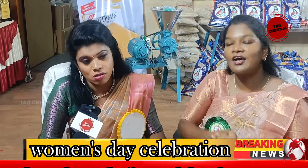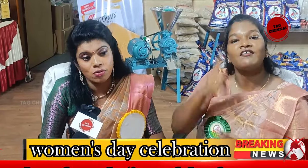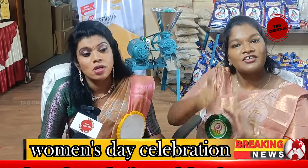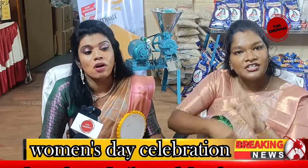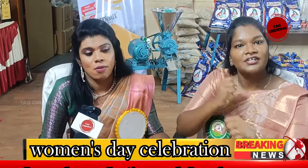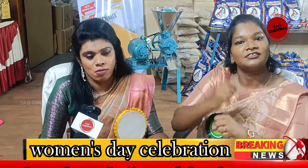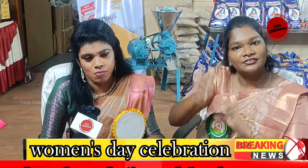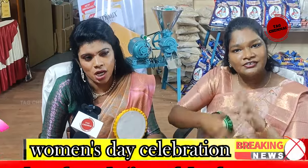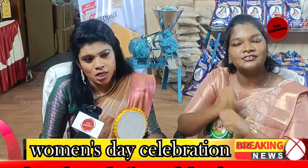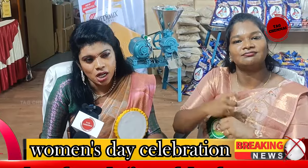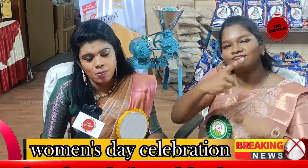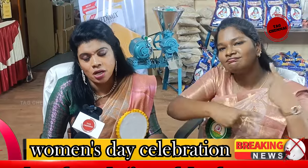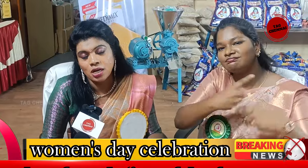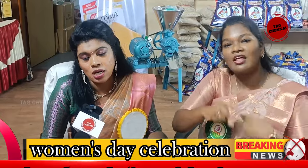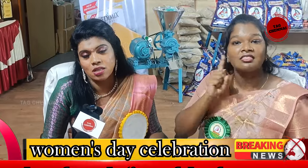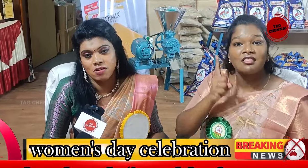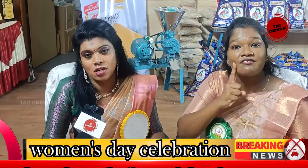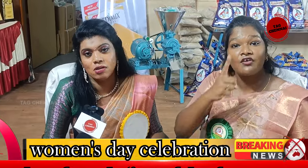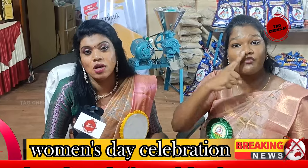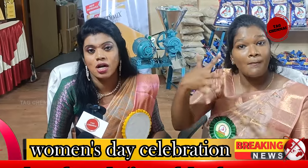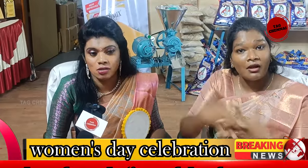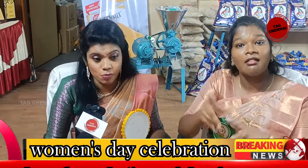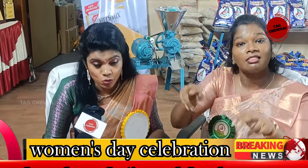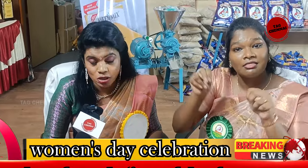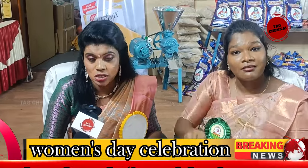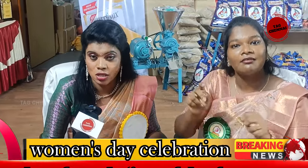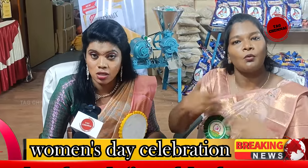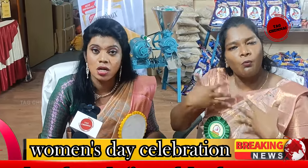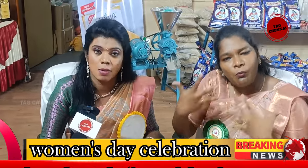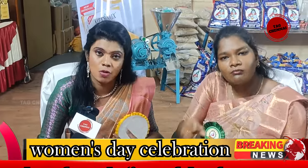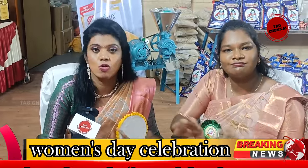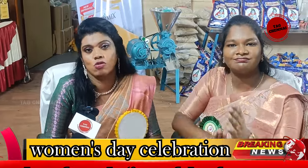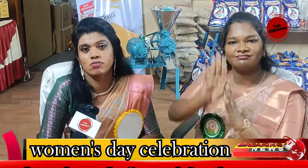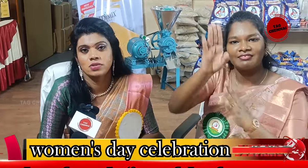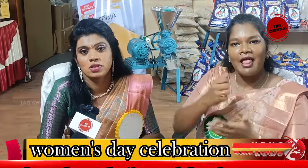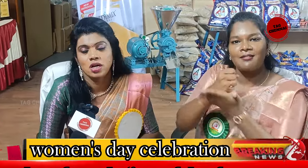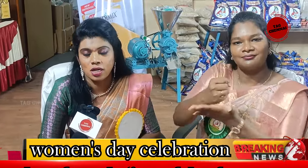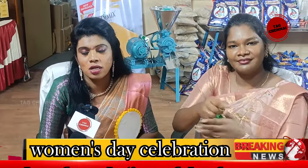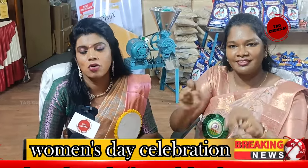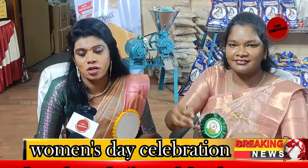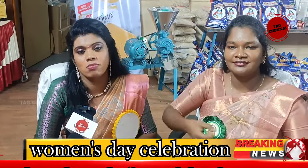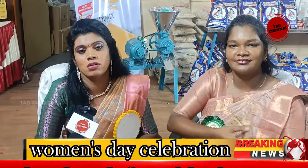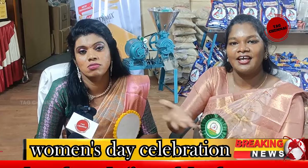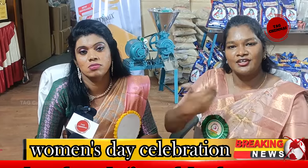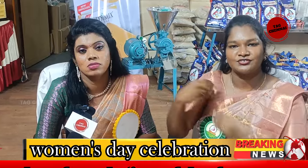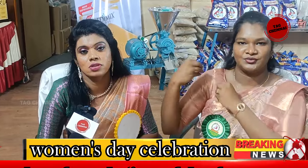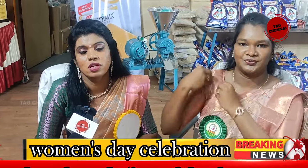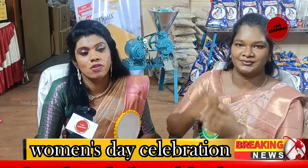வருத்தம் காரிகளாத பெண்கள் என்னென்ன தேவைகள் அதுக்கு பூர்த்தி தேர்த்து நம்ம கொடுக்குறோம். அதுதான் எங்களோட கடமை.